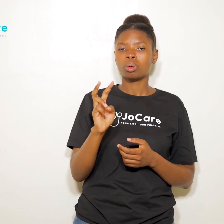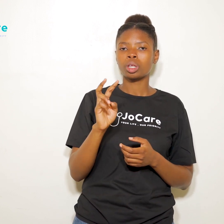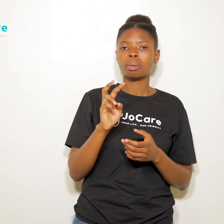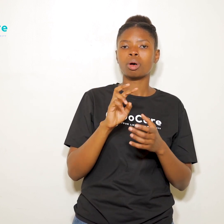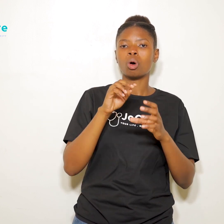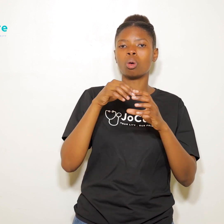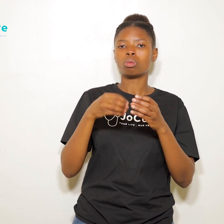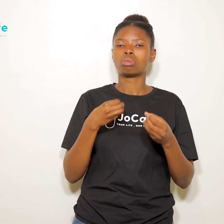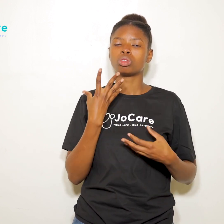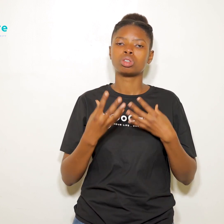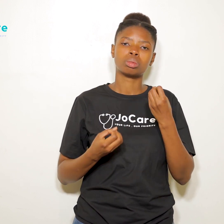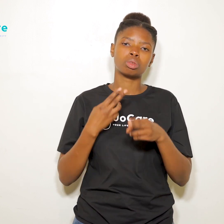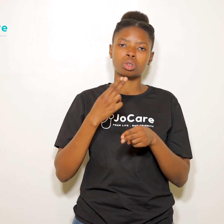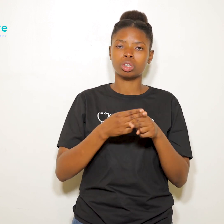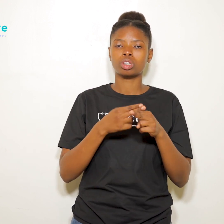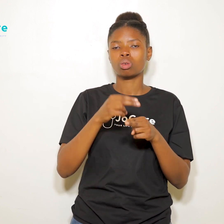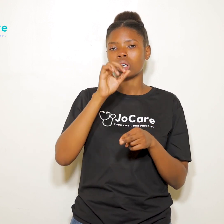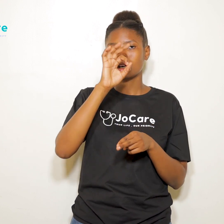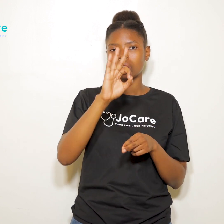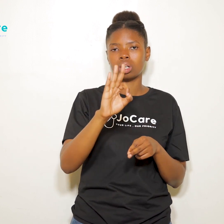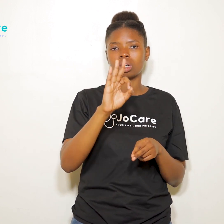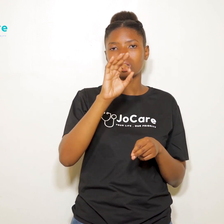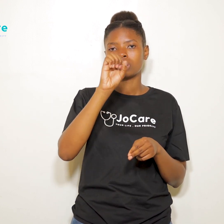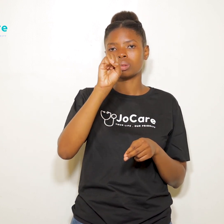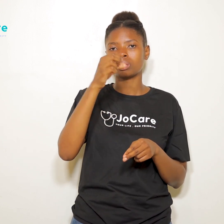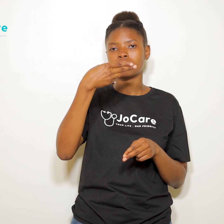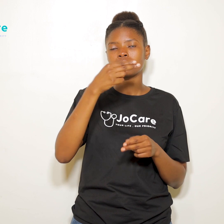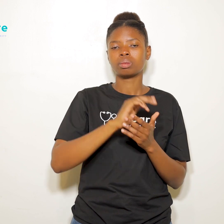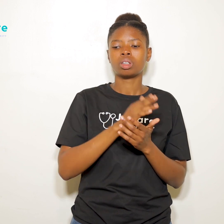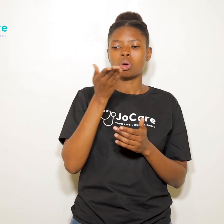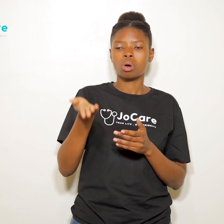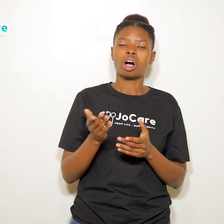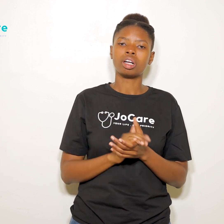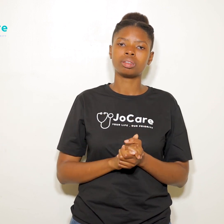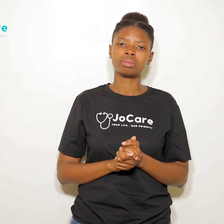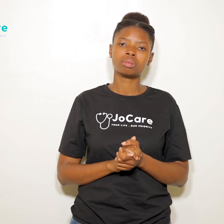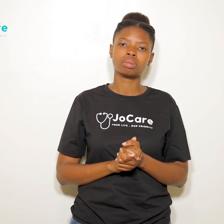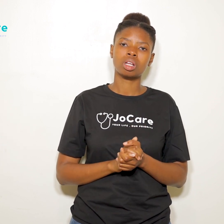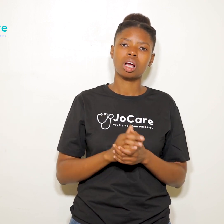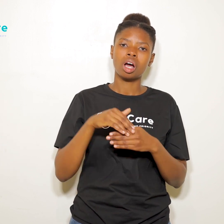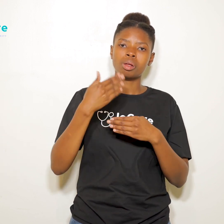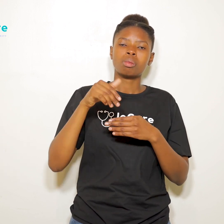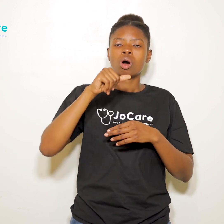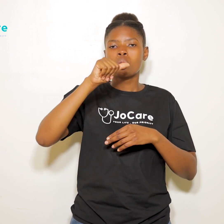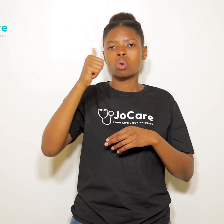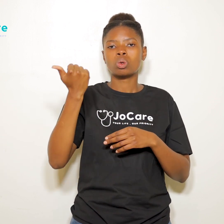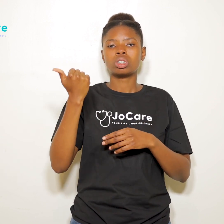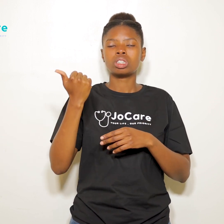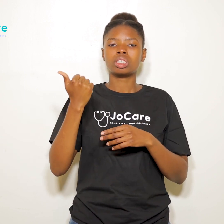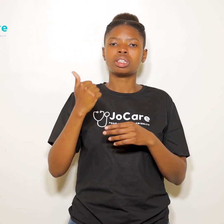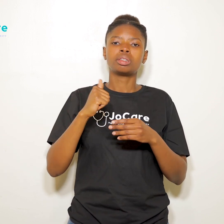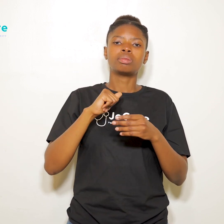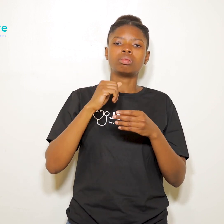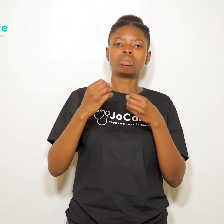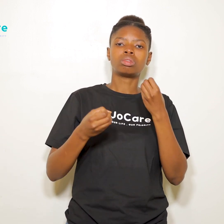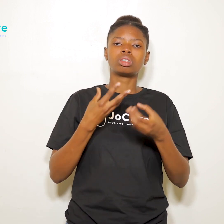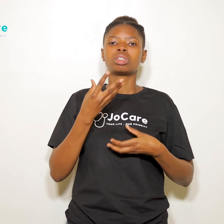yitwa FSH. Yego, ubuhari. Hanyuma undi musemburo uzamo ni